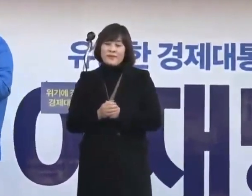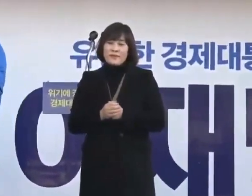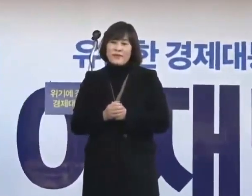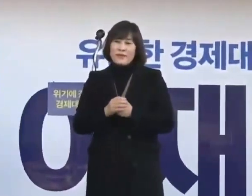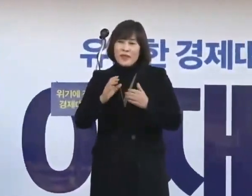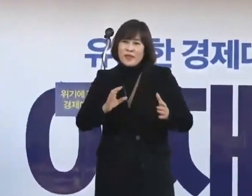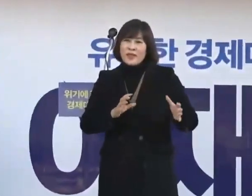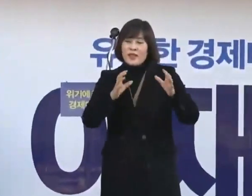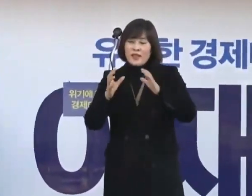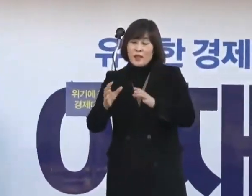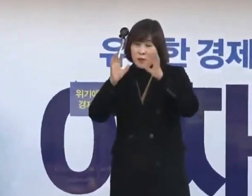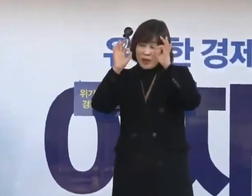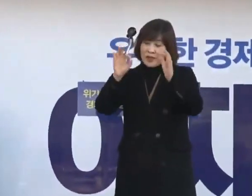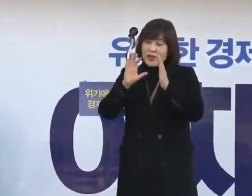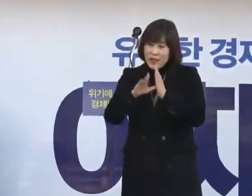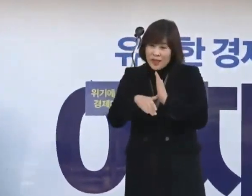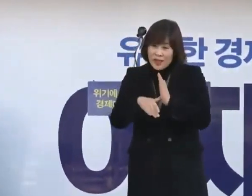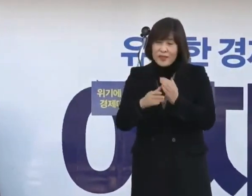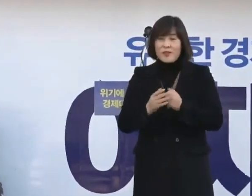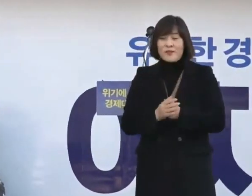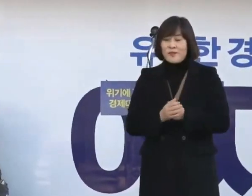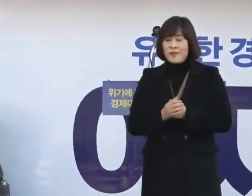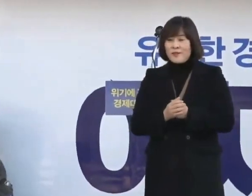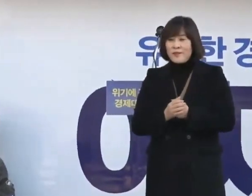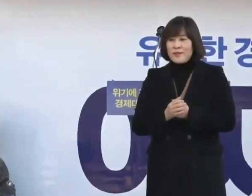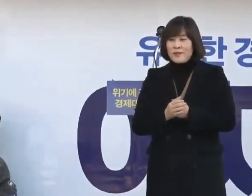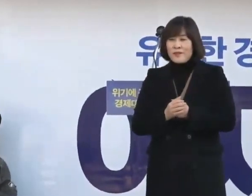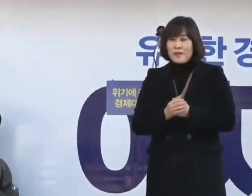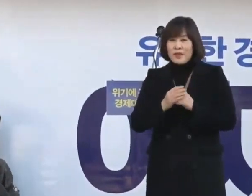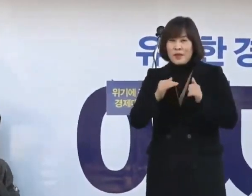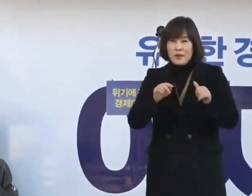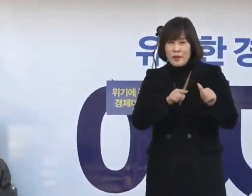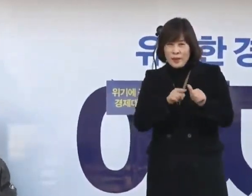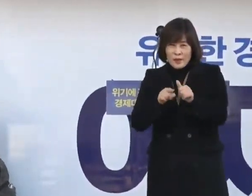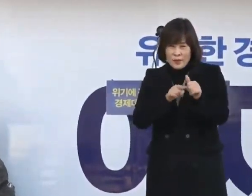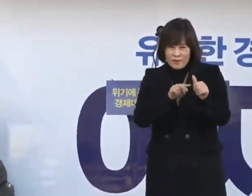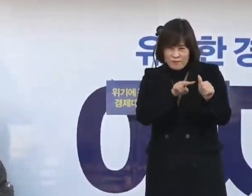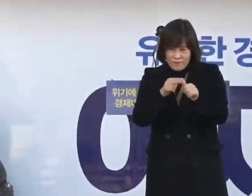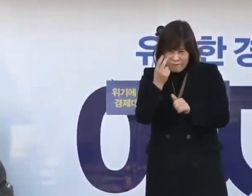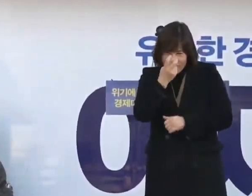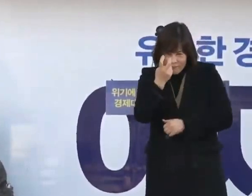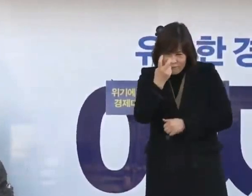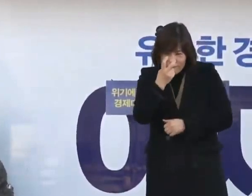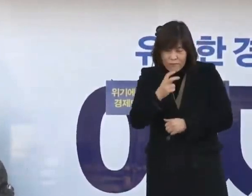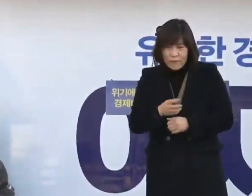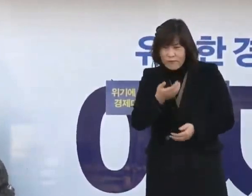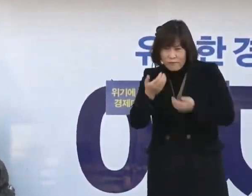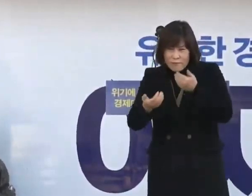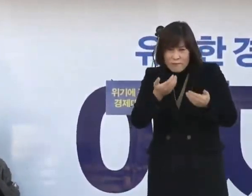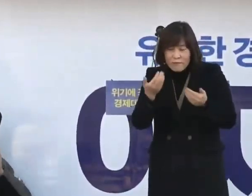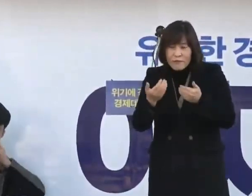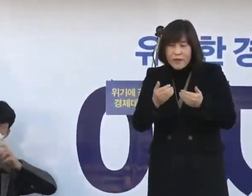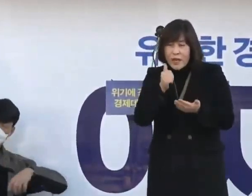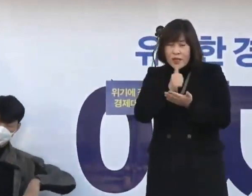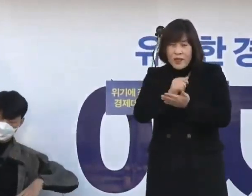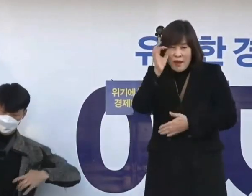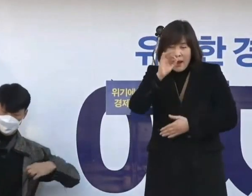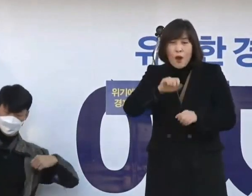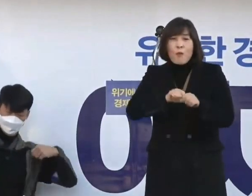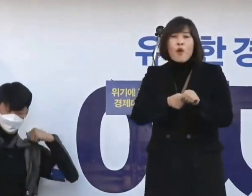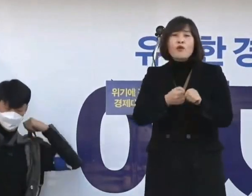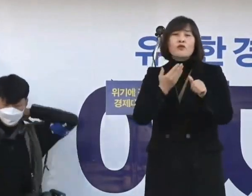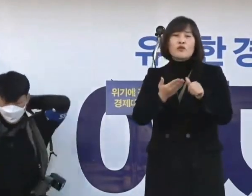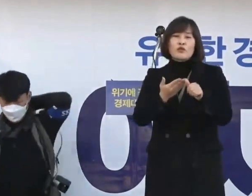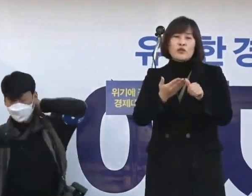전 세계에서 사람 뒷조사하고 사람들 후벼 파서 죄 차단해서 벌